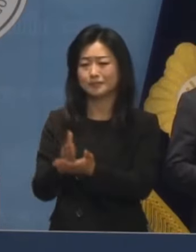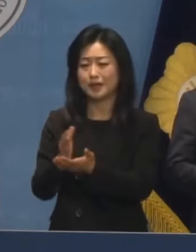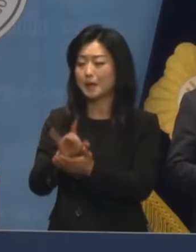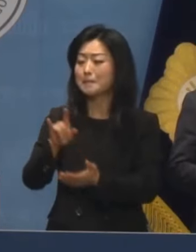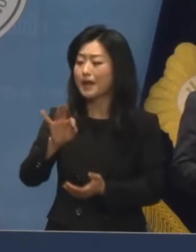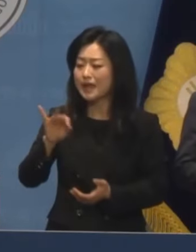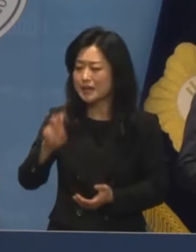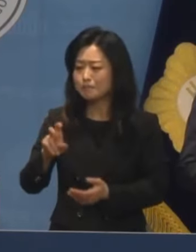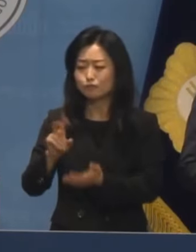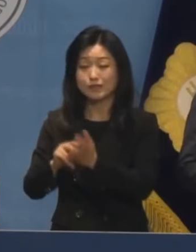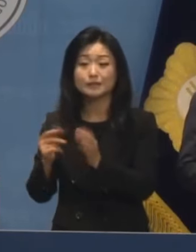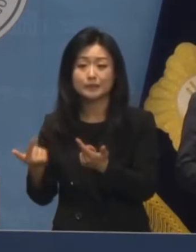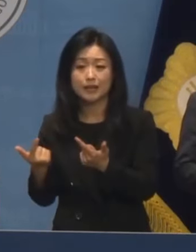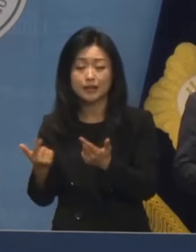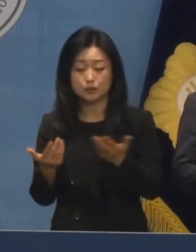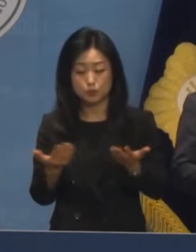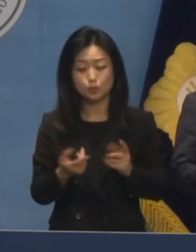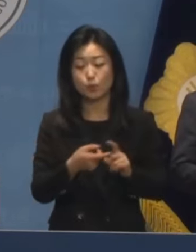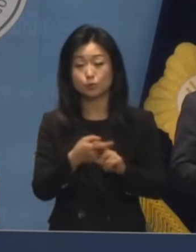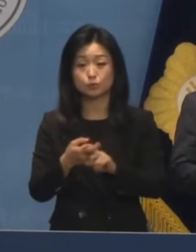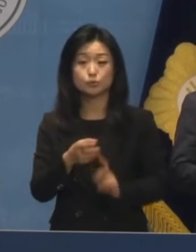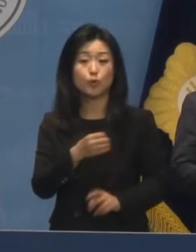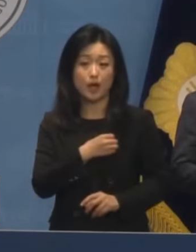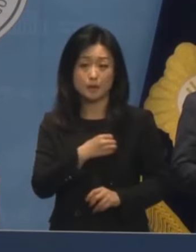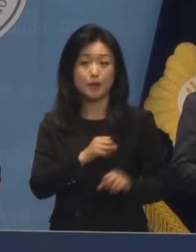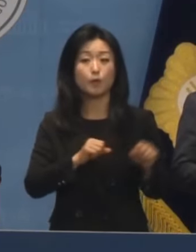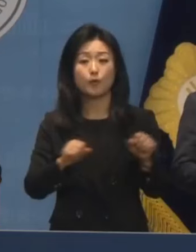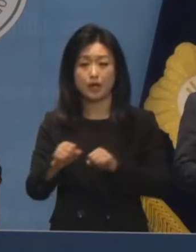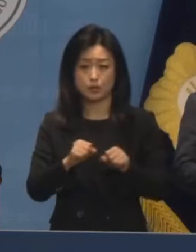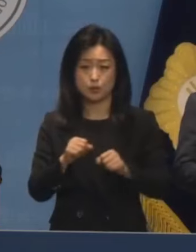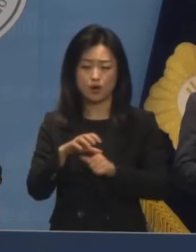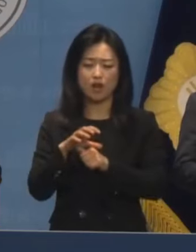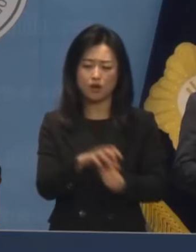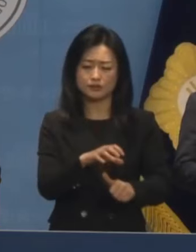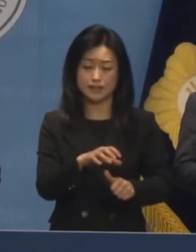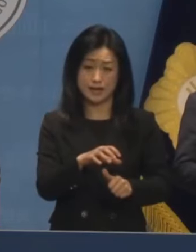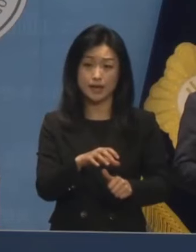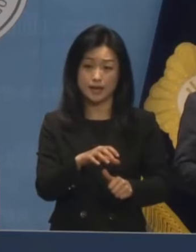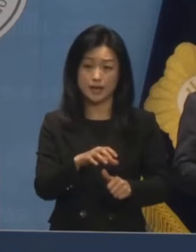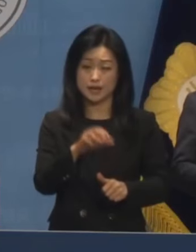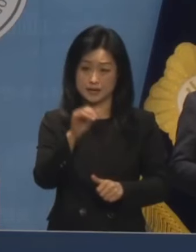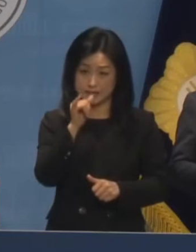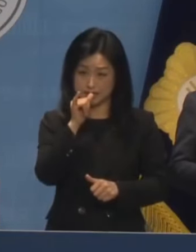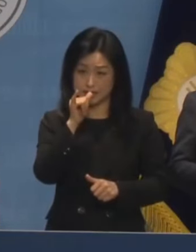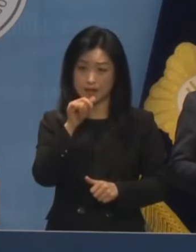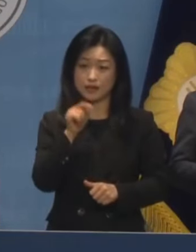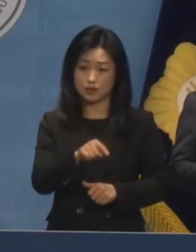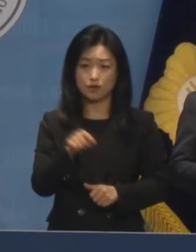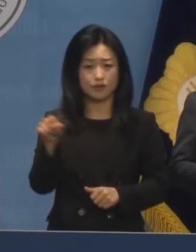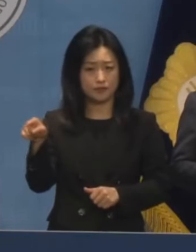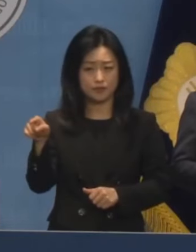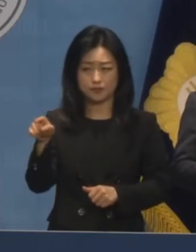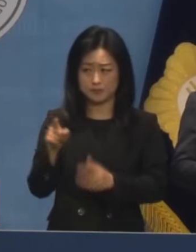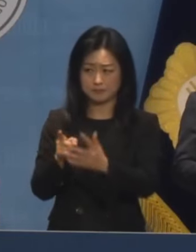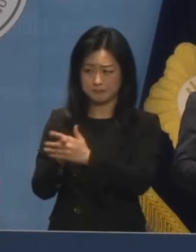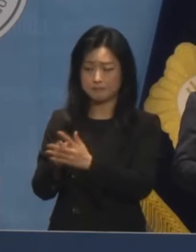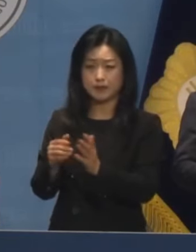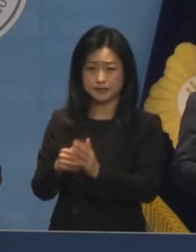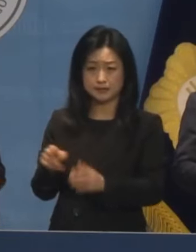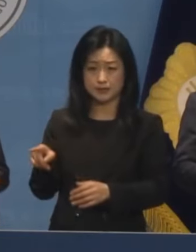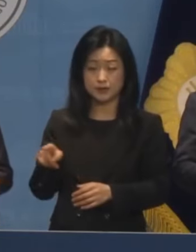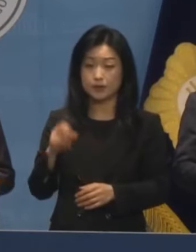관련된 이슈가 아니라 노동조합의 활동을 억제하기 위한 그런 요소로 생각하기 때문이라는 것을 지적을